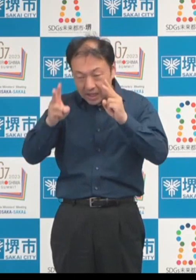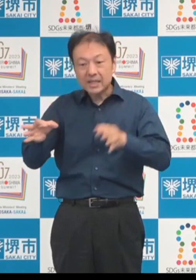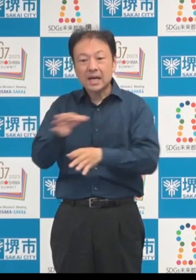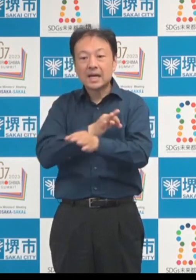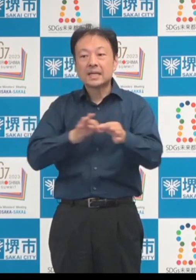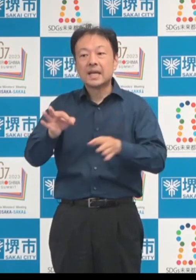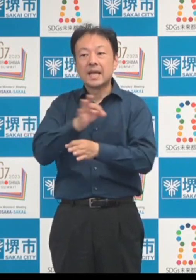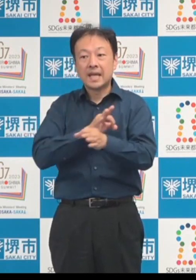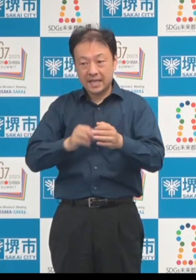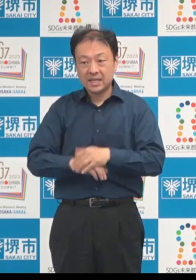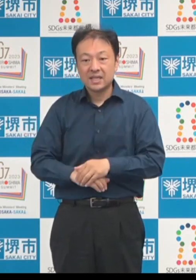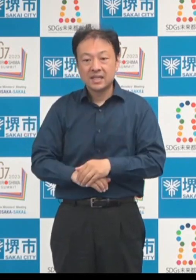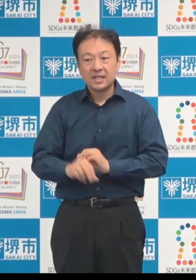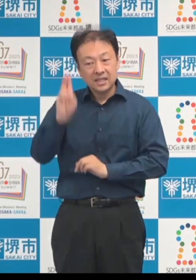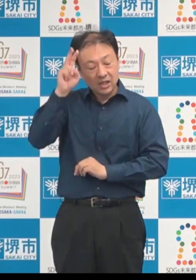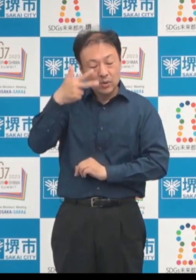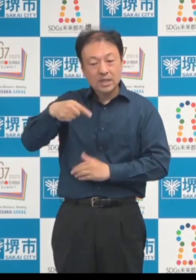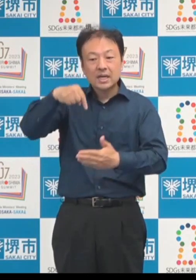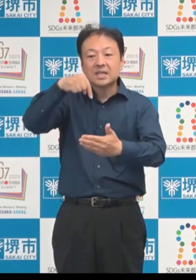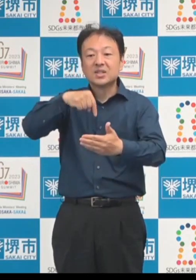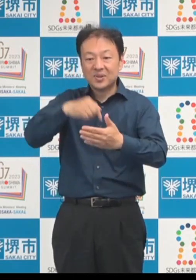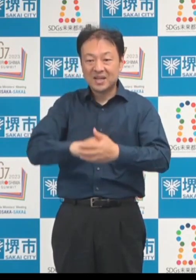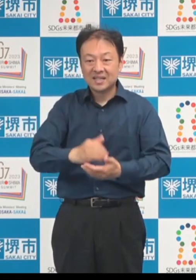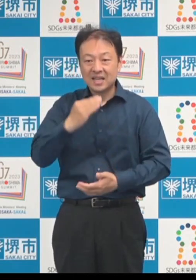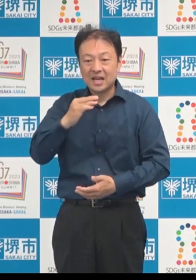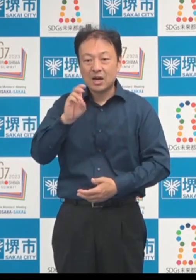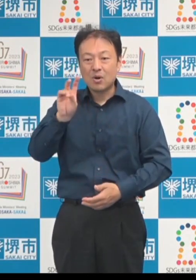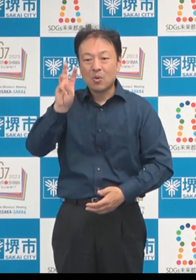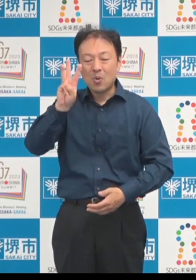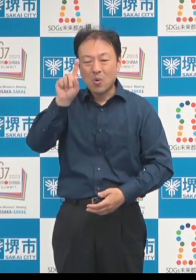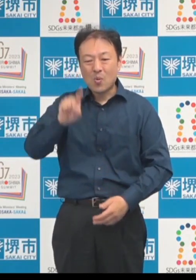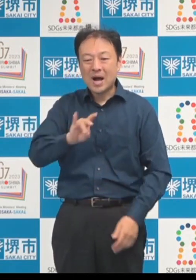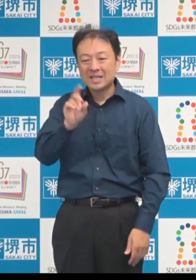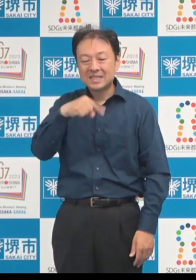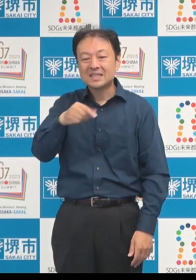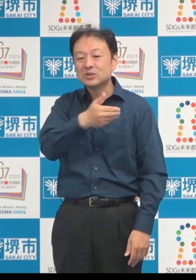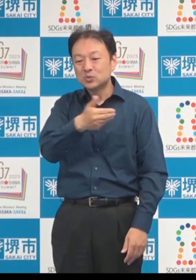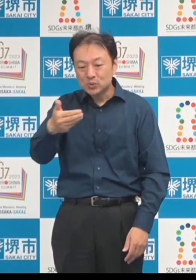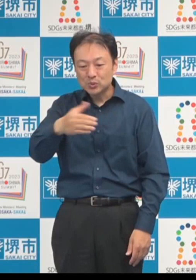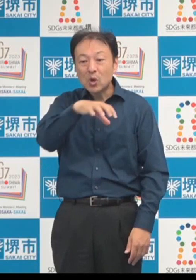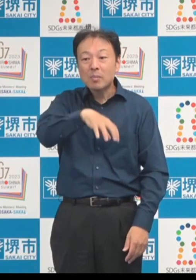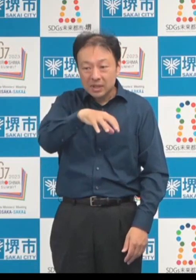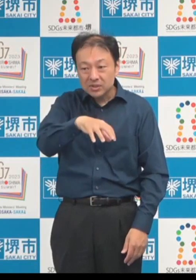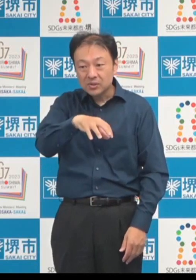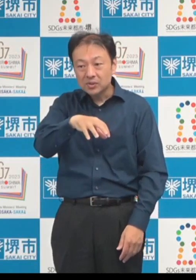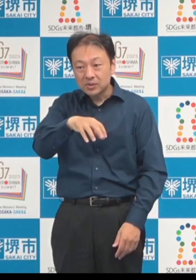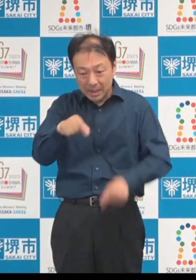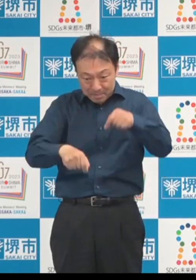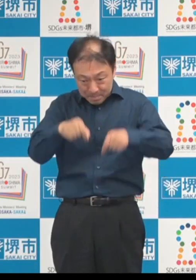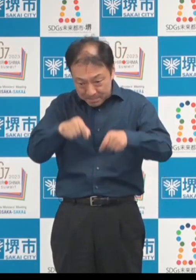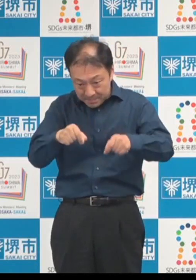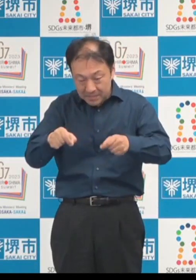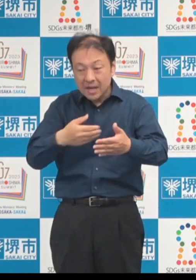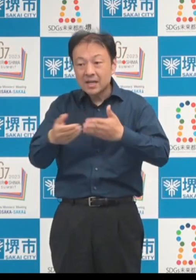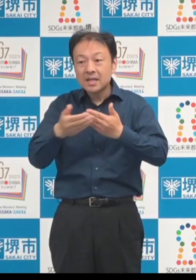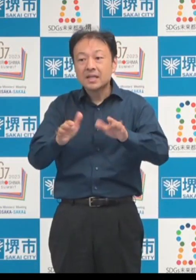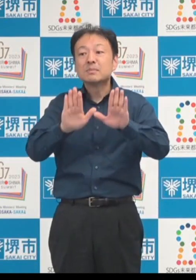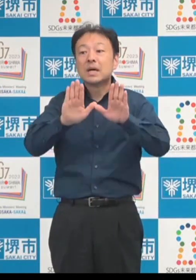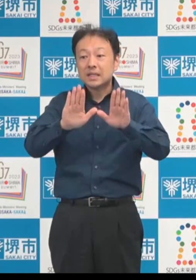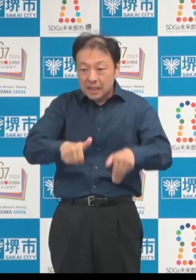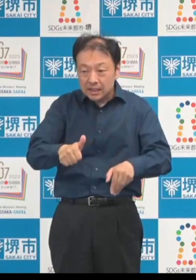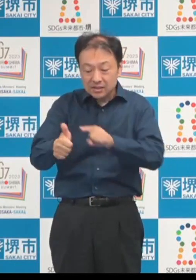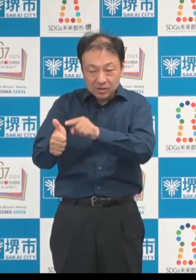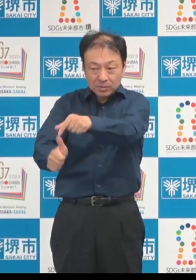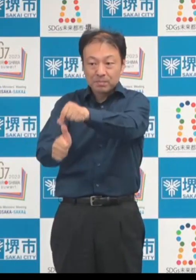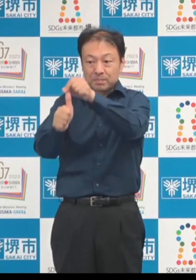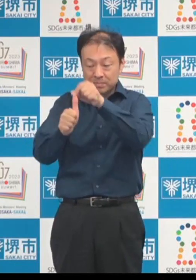大阪市内のコワーキングスペースでですね、実際にそのコミュニティマネージャー的な仕事をやっておられた方というのを一人配置させていただい